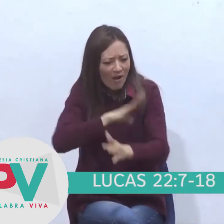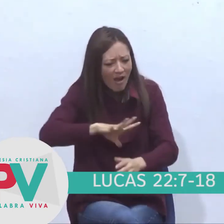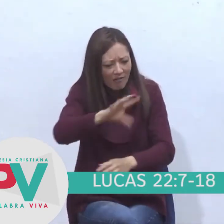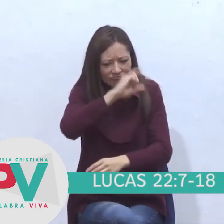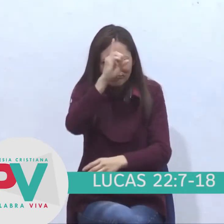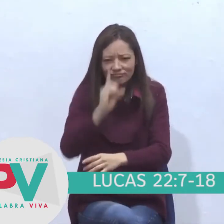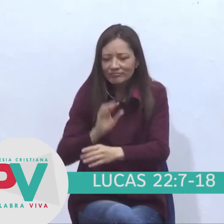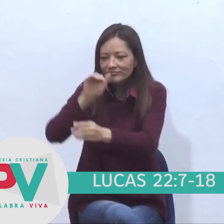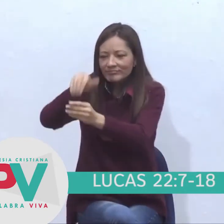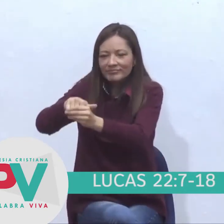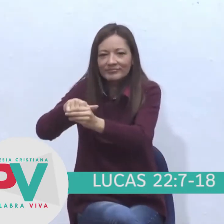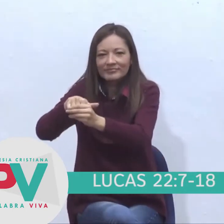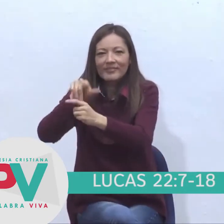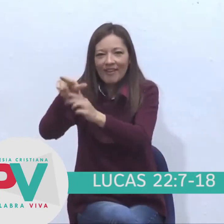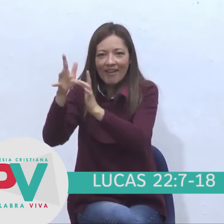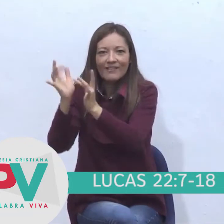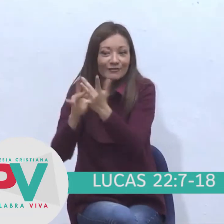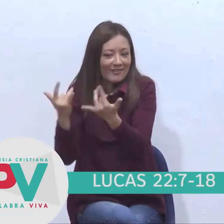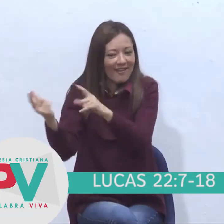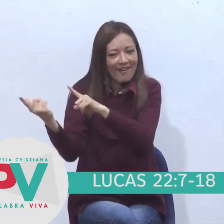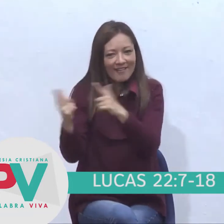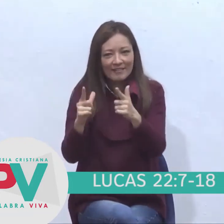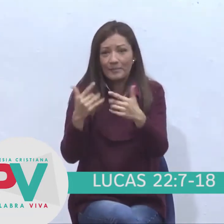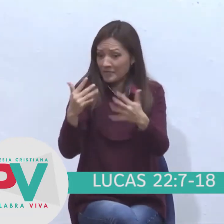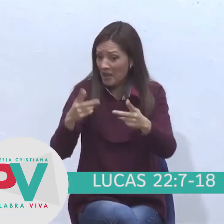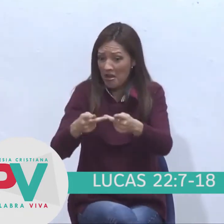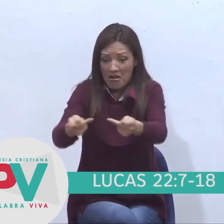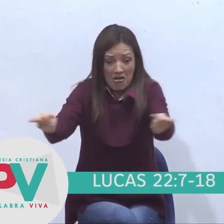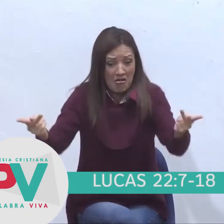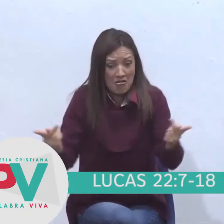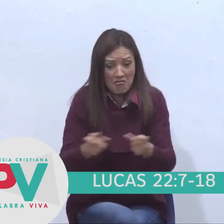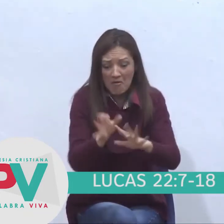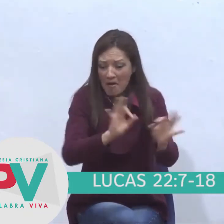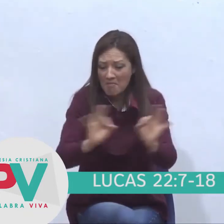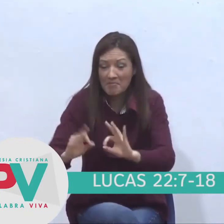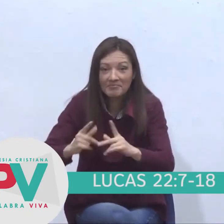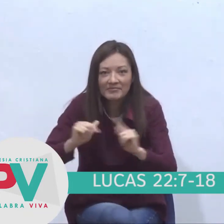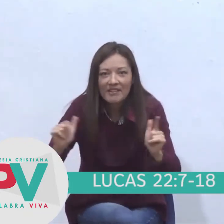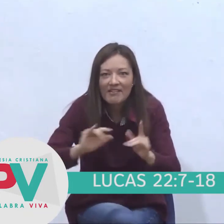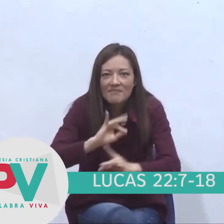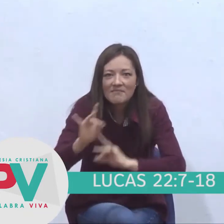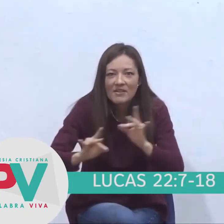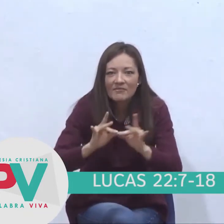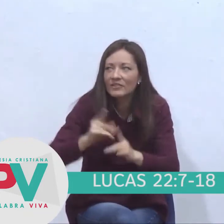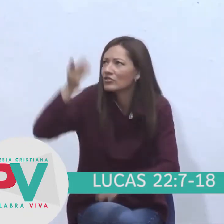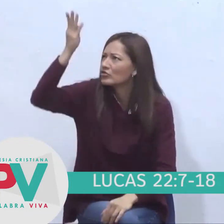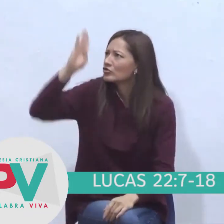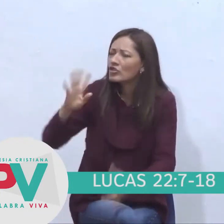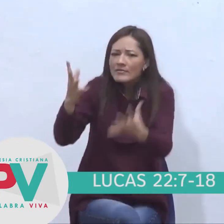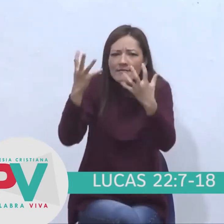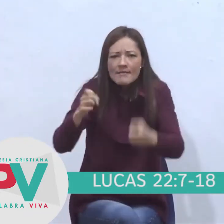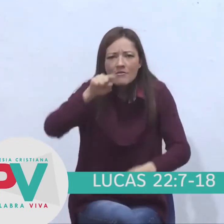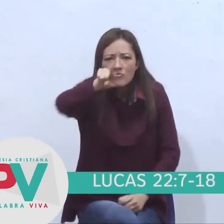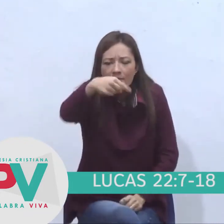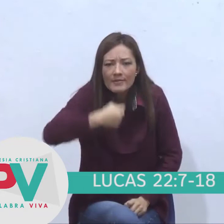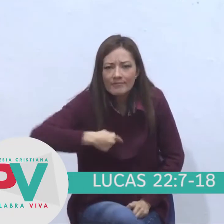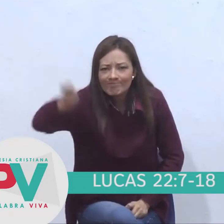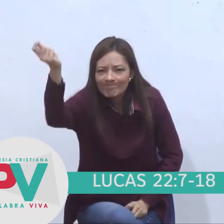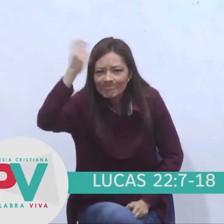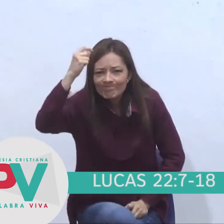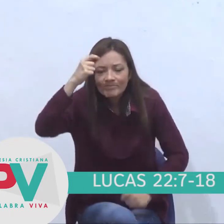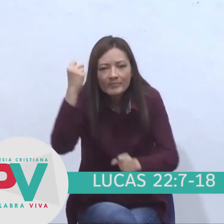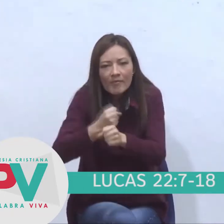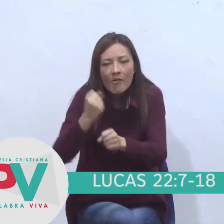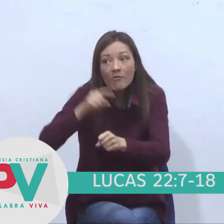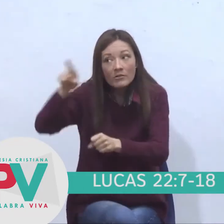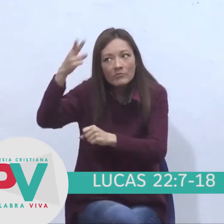preparado, el aposento alto está preparado, el ambiente para hoy celebrar de la cena está preparado. Dios quiere que usted y yo hagamos memoria de la obra